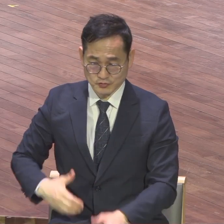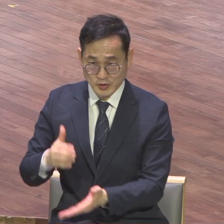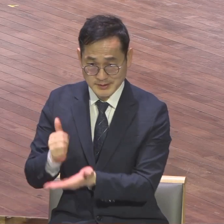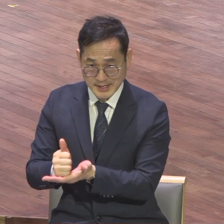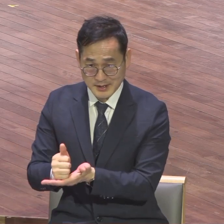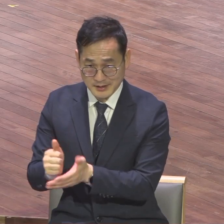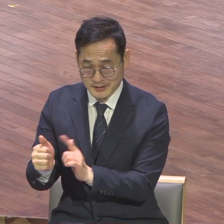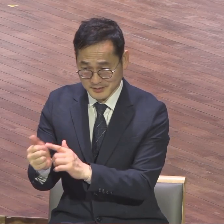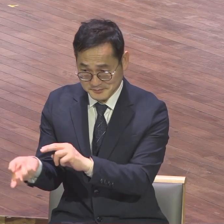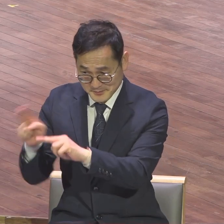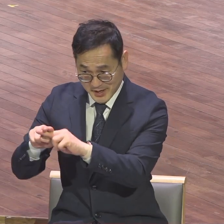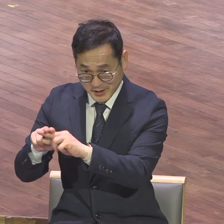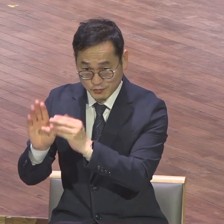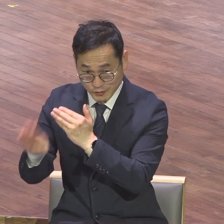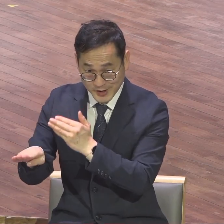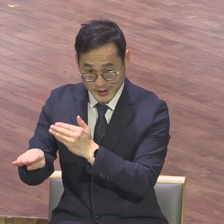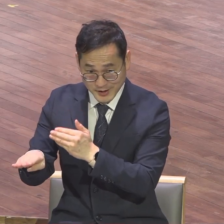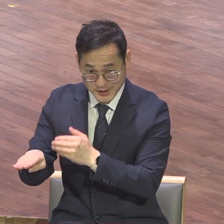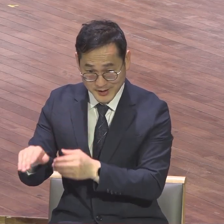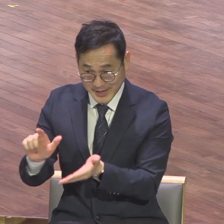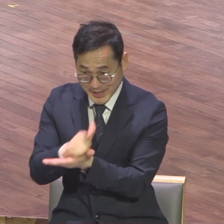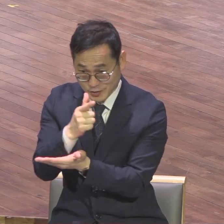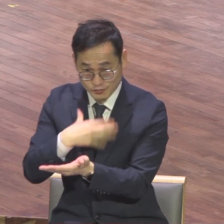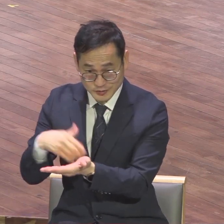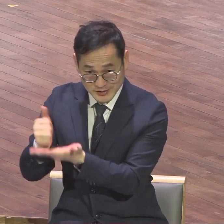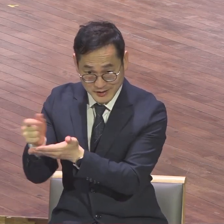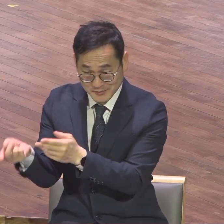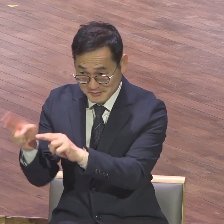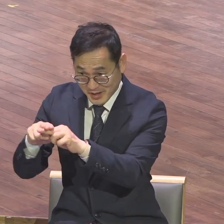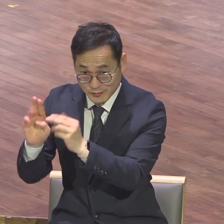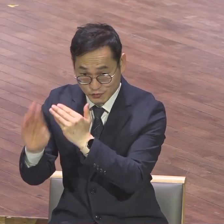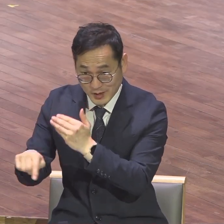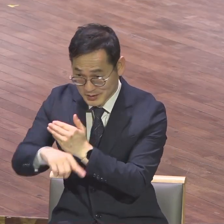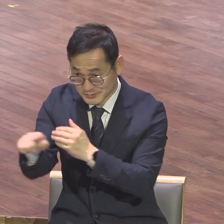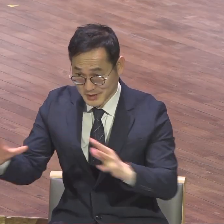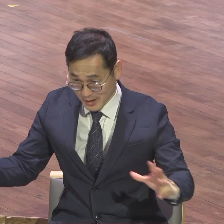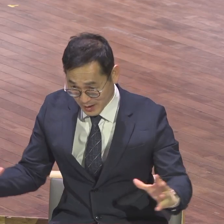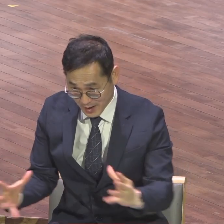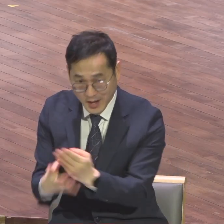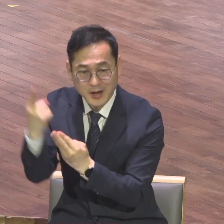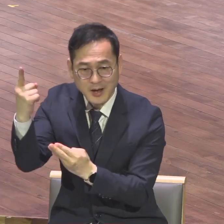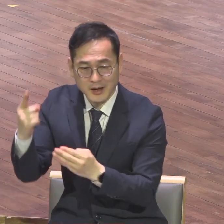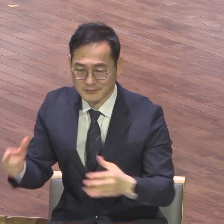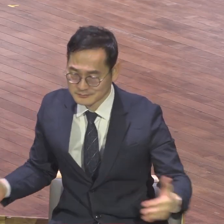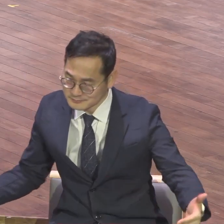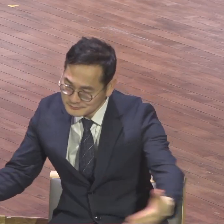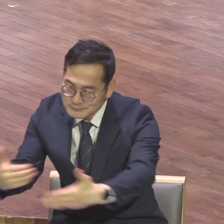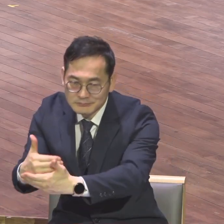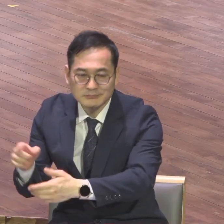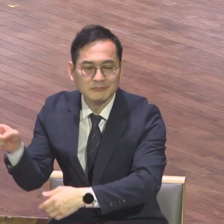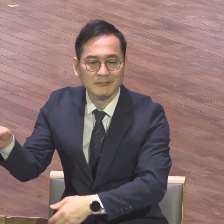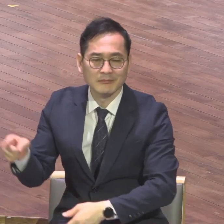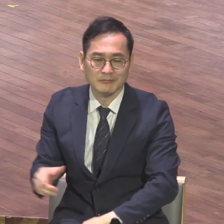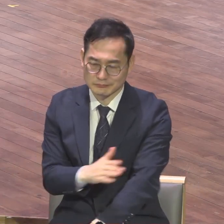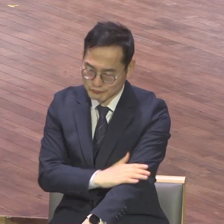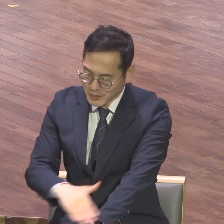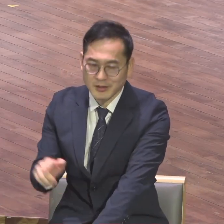만들었대요. 소문이. 아주 좋은 소문. 그게 중요한 하나 딱 전체가 다 하나 돼. 이게 가장 중요한